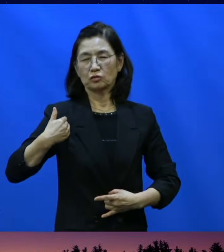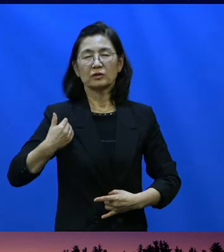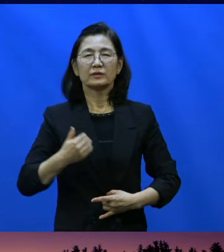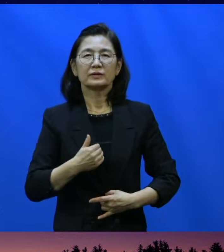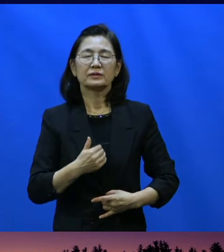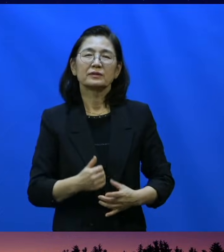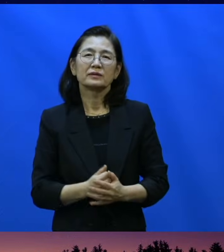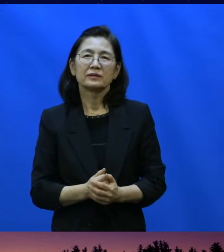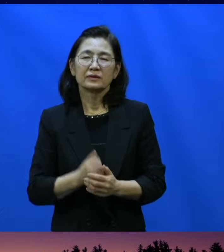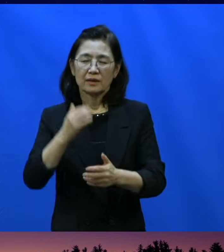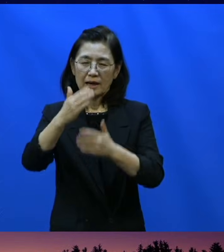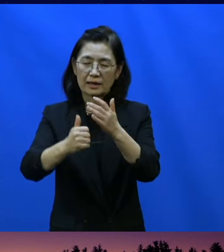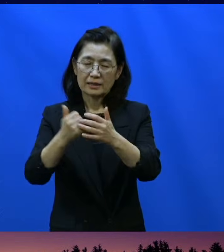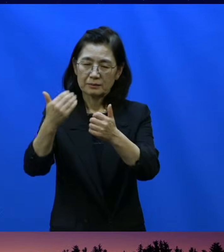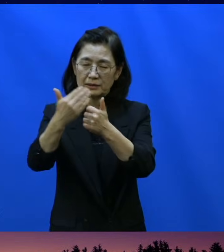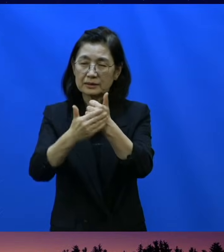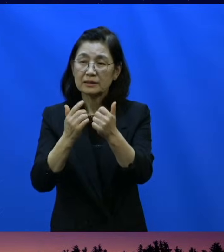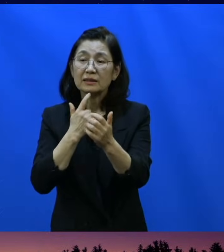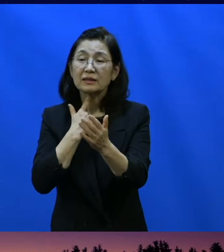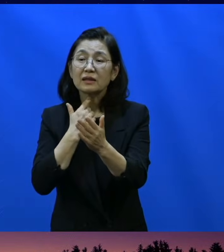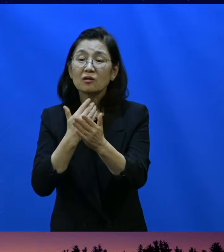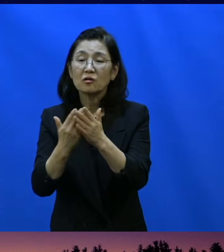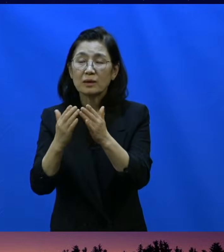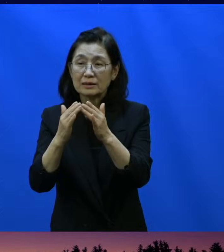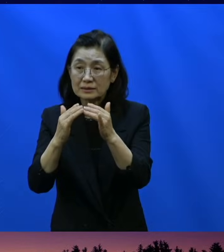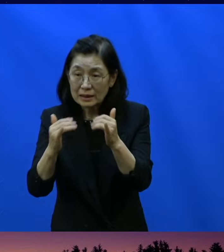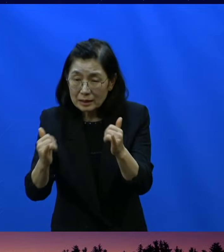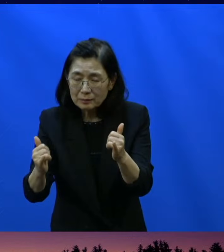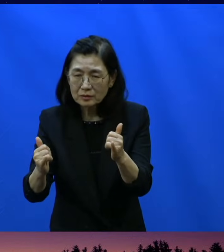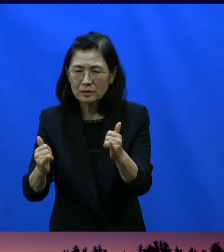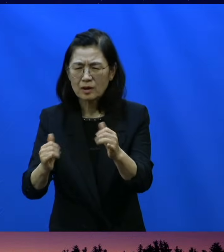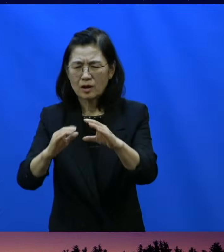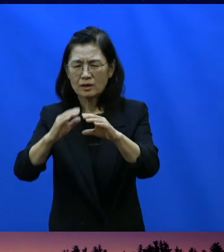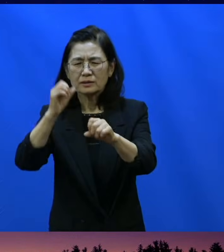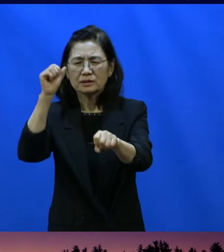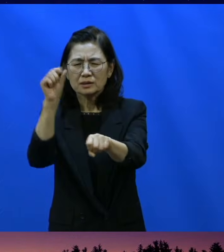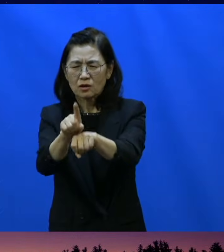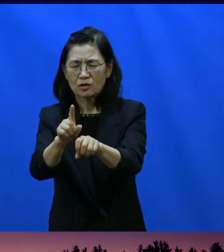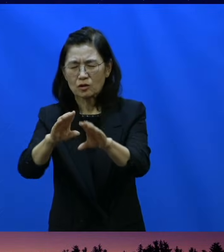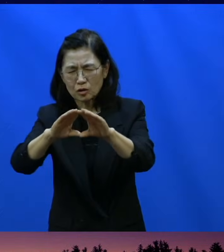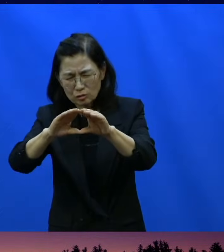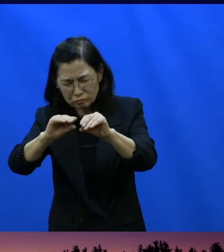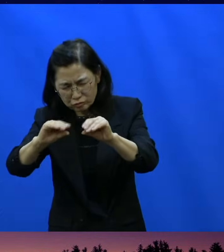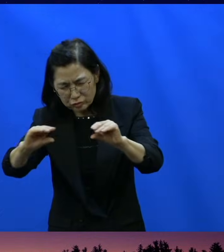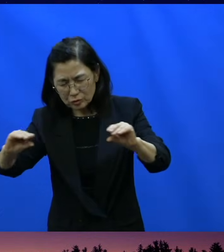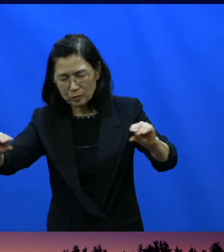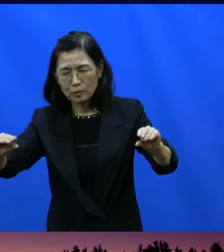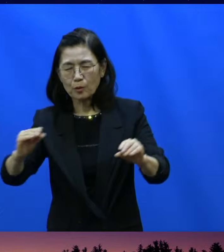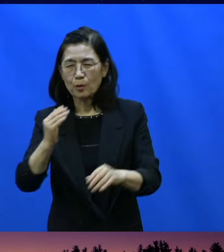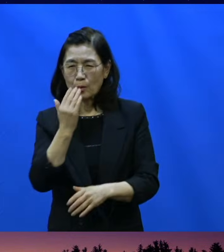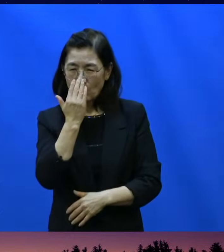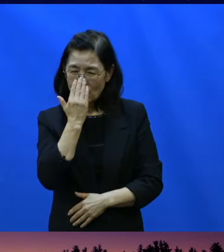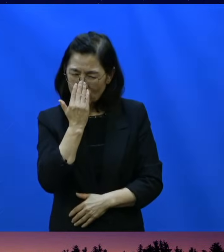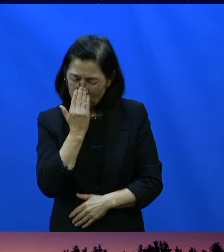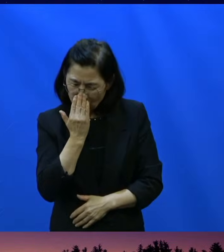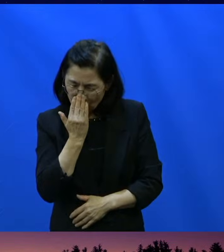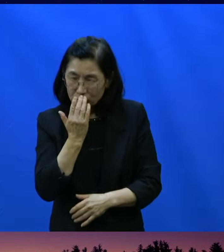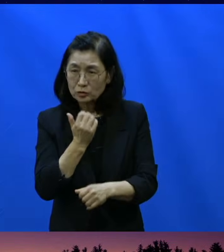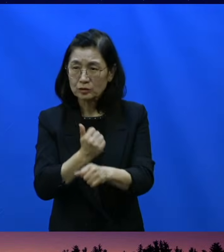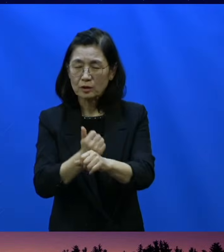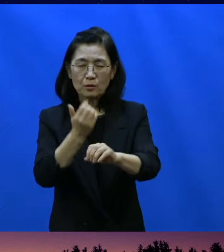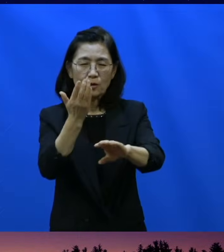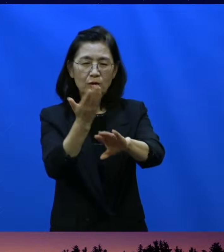그러나 여러분, 하나님의 은혜를 경험한 사람들은 관대해요. 부드러워요. 겸손해요. 타인에